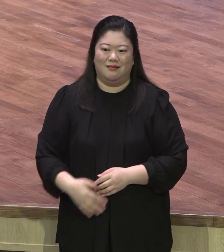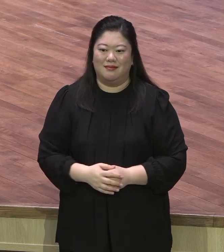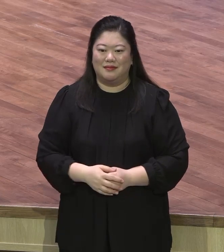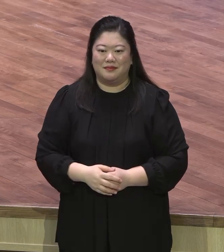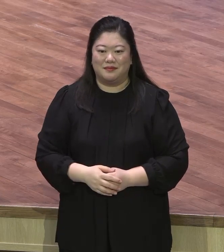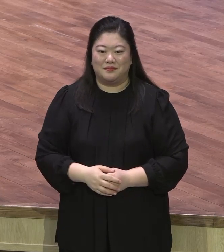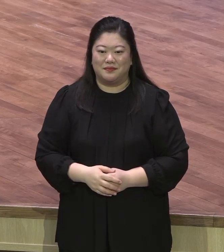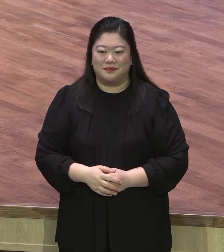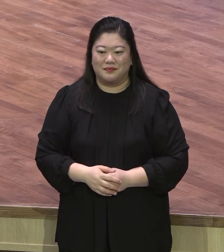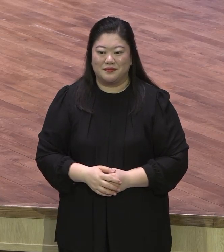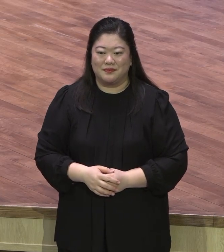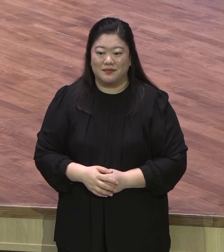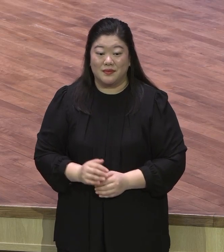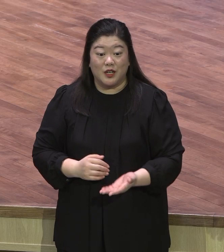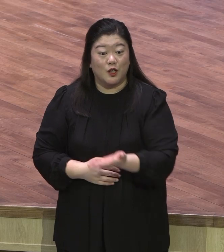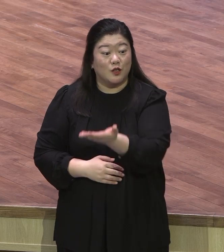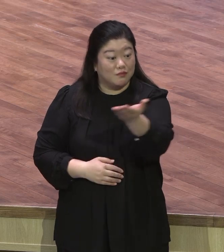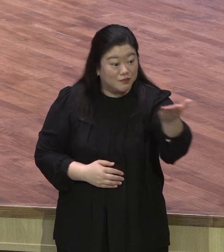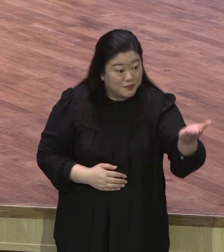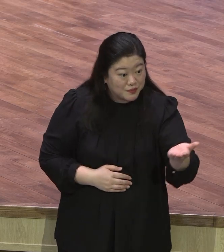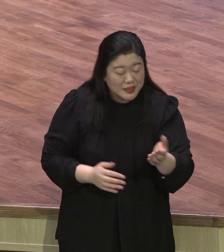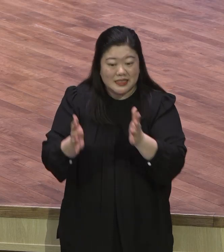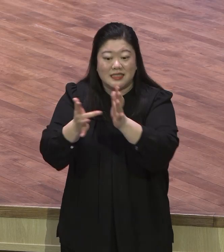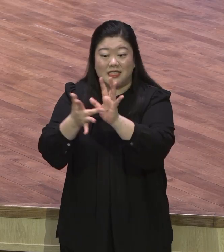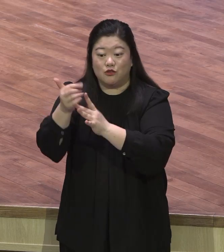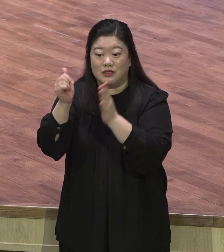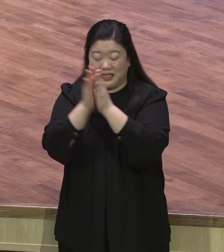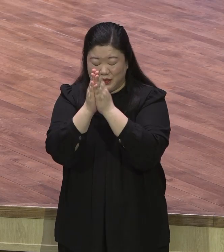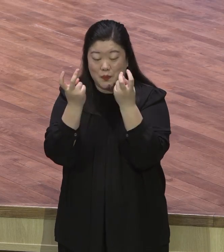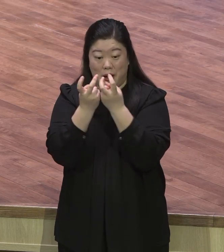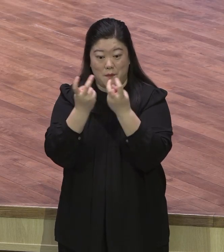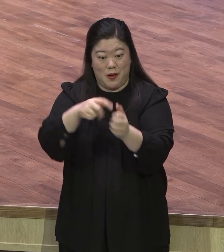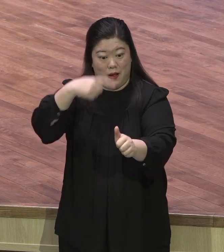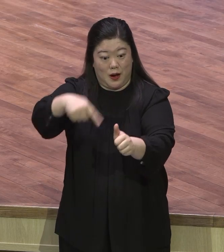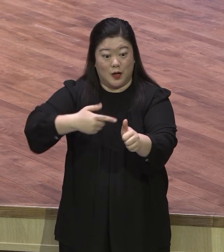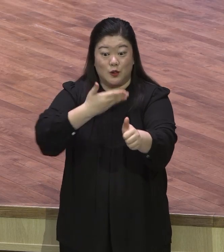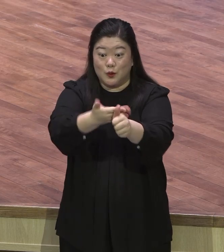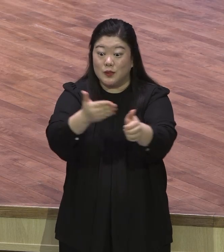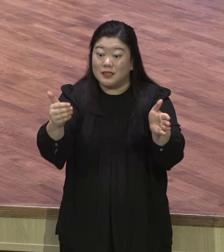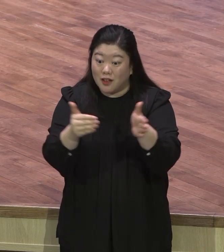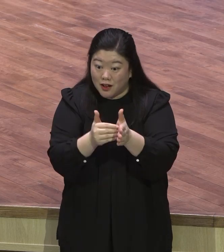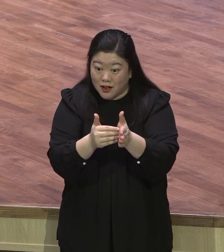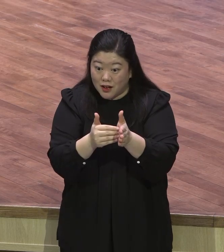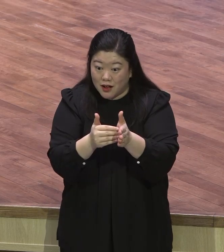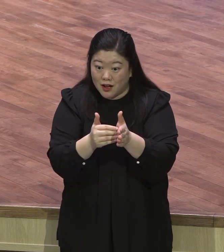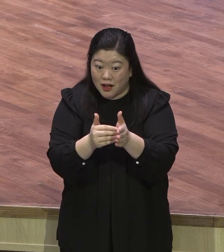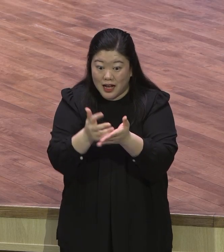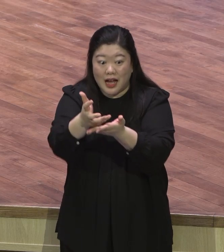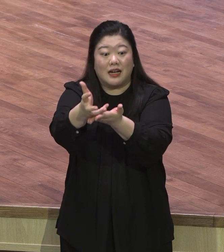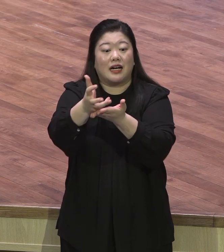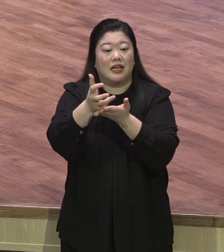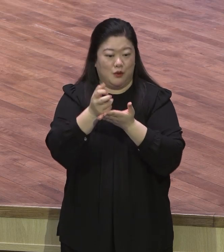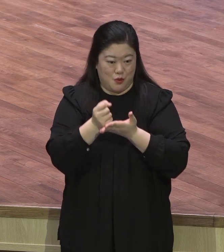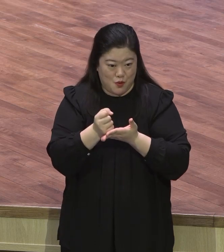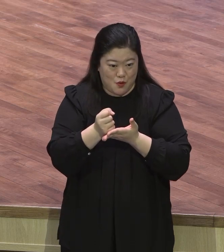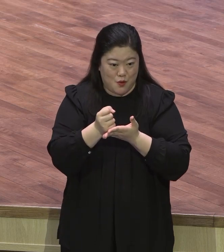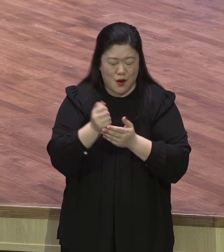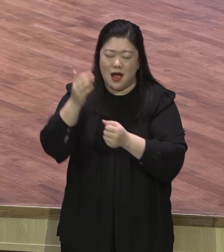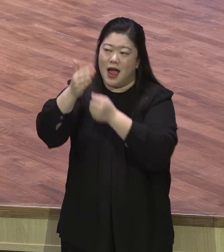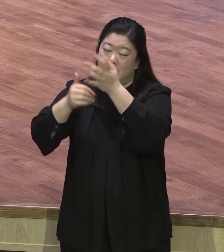영계성 성도들 예수님께서 가르쳐주신 이 성경적 기도 원리를 따라서 어떤 상황 속에서도 하나님의